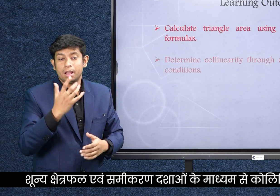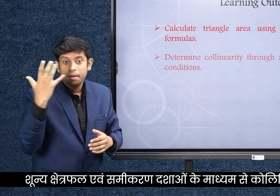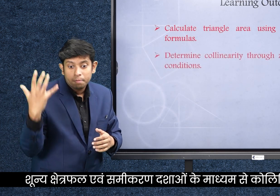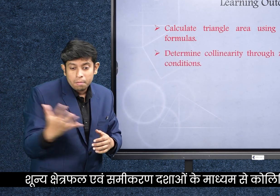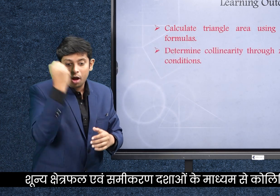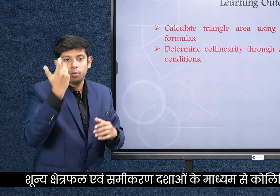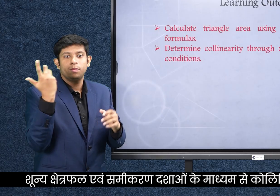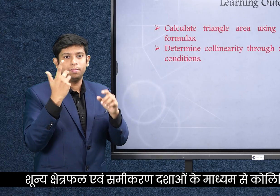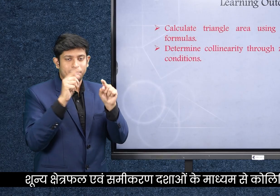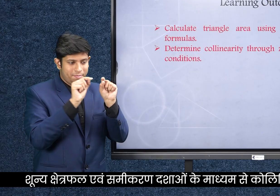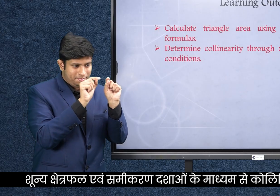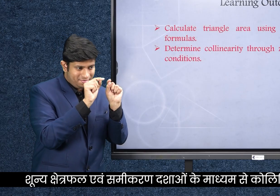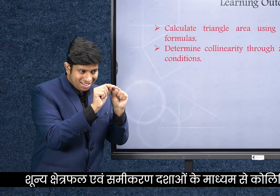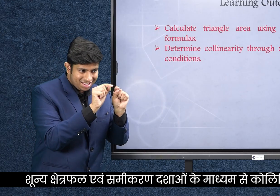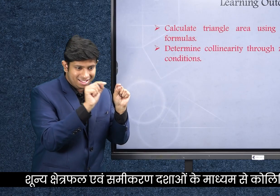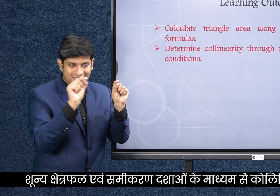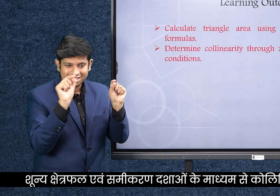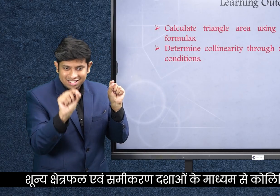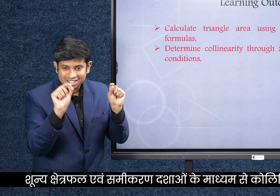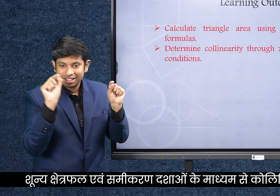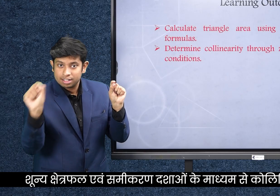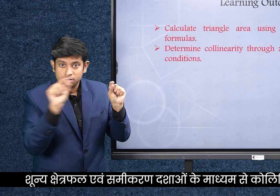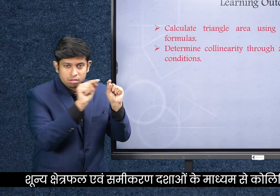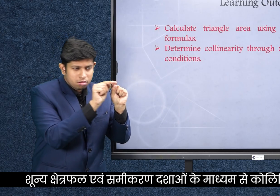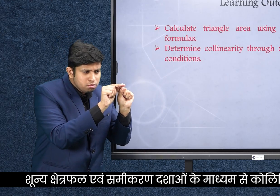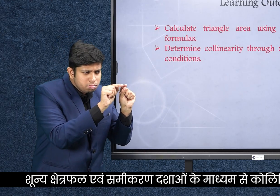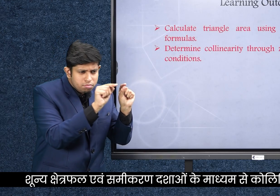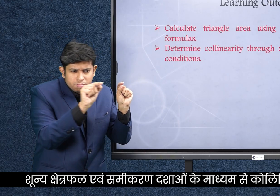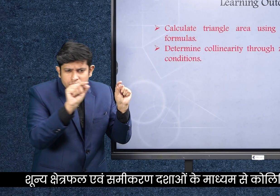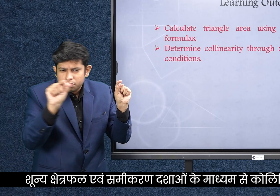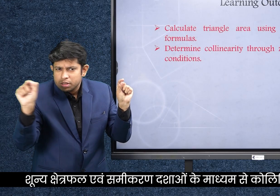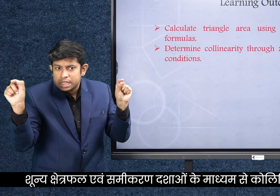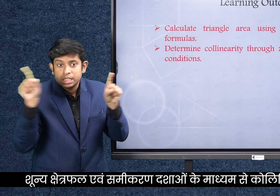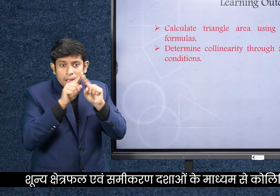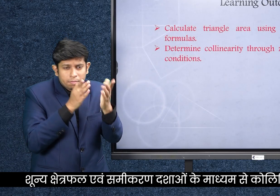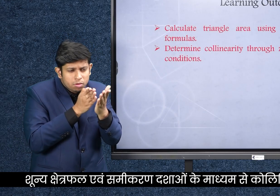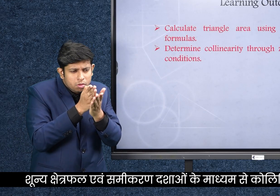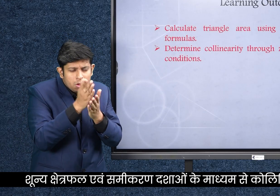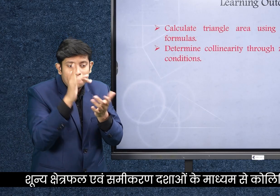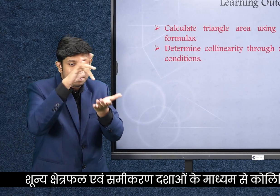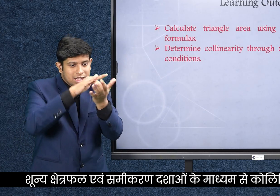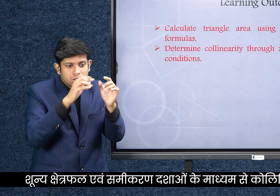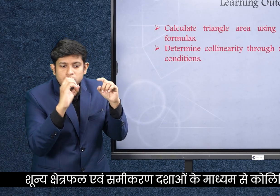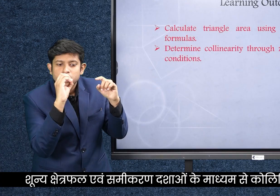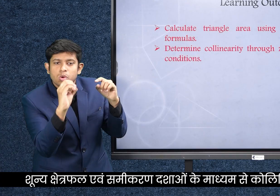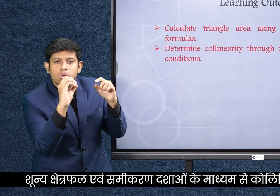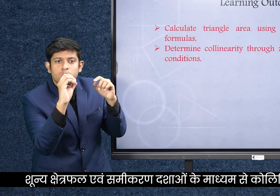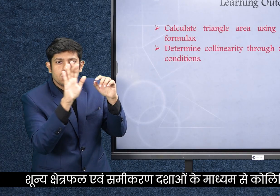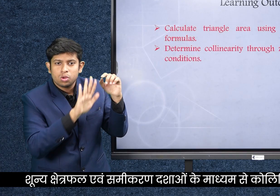शून्य क्षेत्रफल एवं समीकरण दशाओं के माध्यम से कोलिनियरिटी का निर्धारण